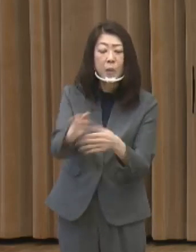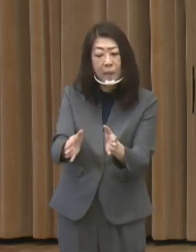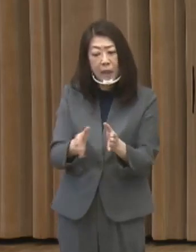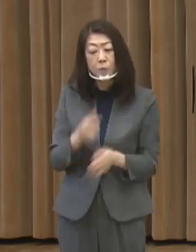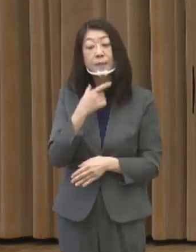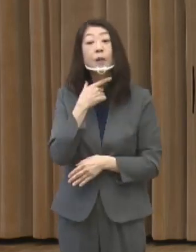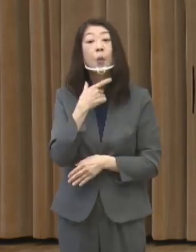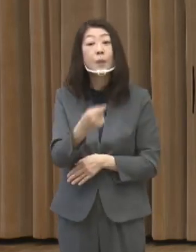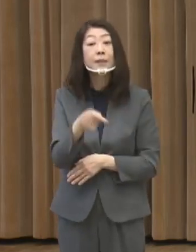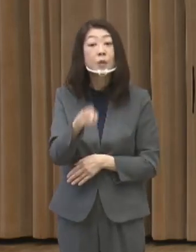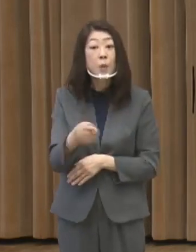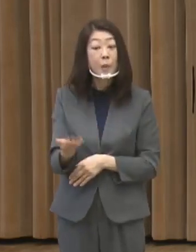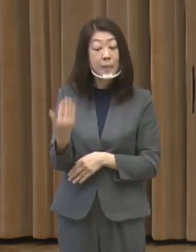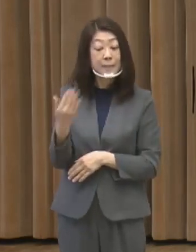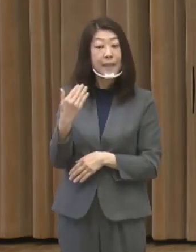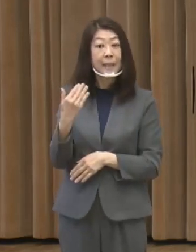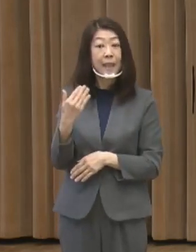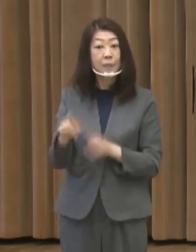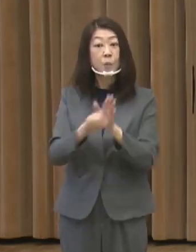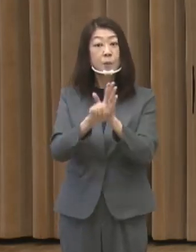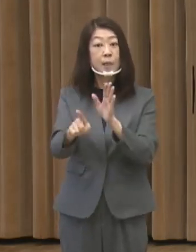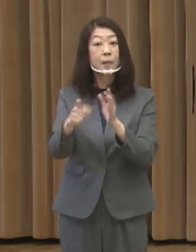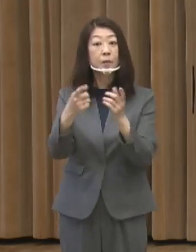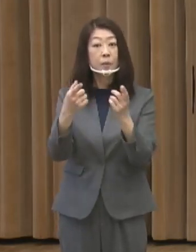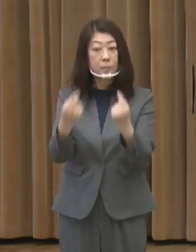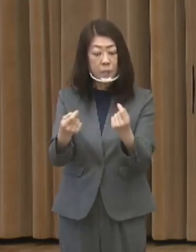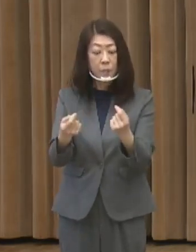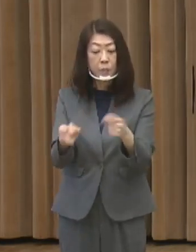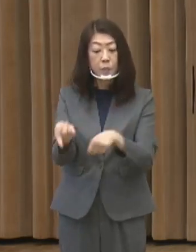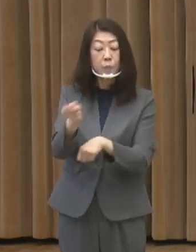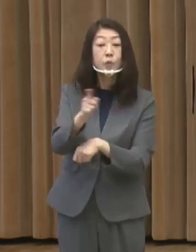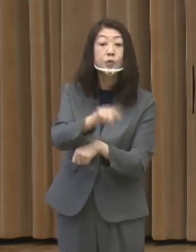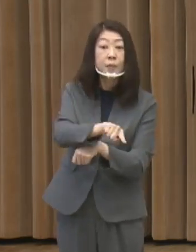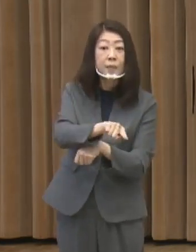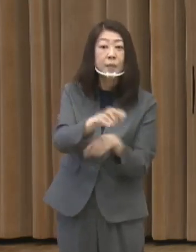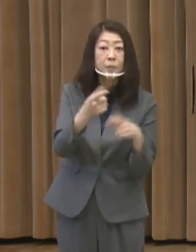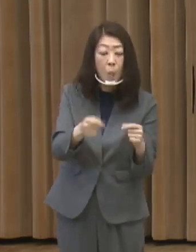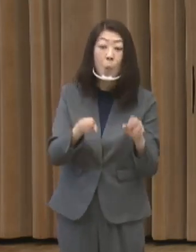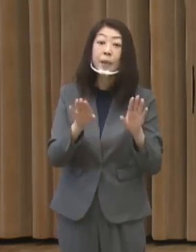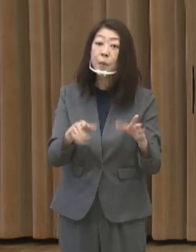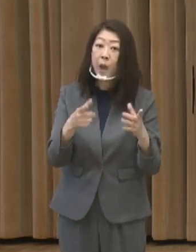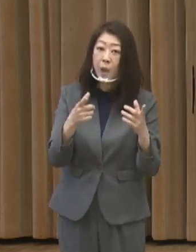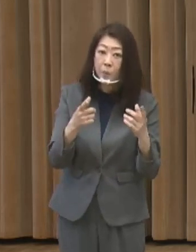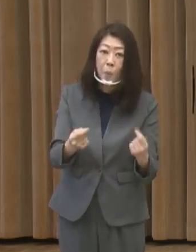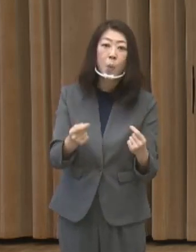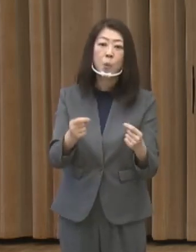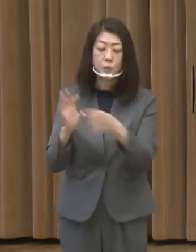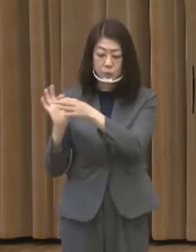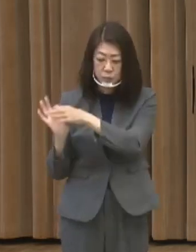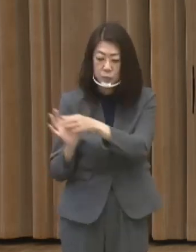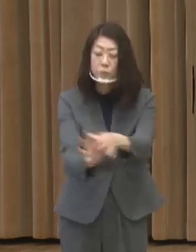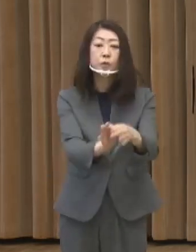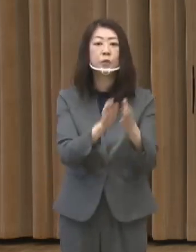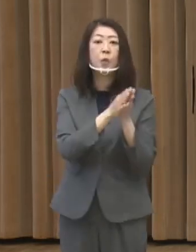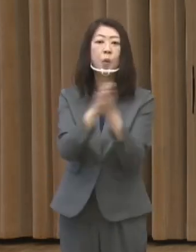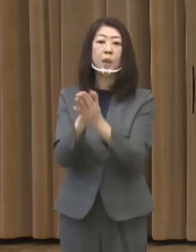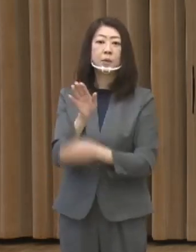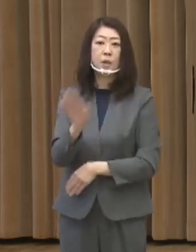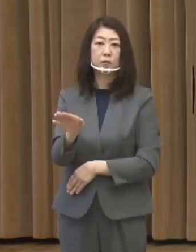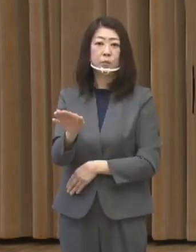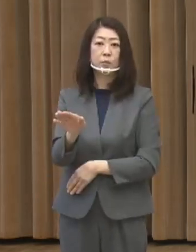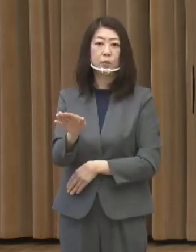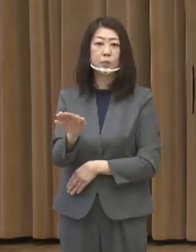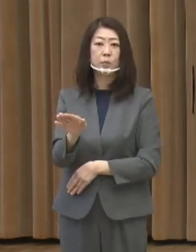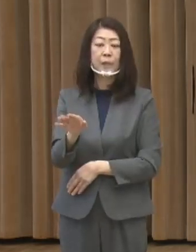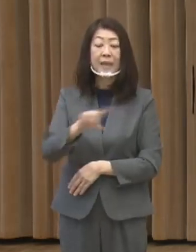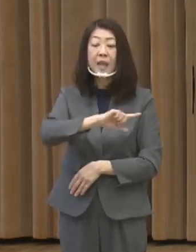これは前回の緊急事態宣言中もその後の移行措置中も今も 全く同じでありますので、いろいろなことがあると県